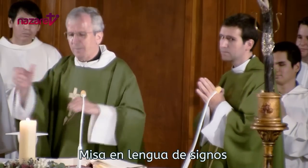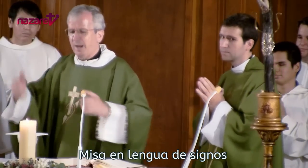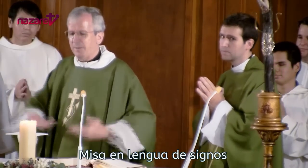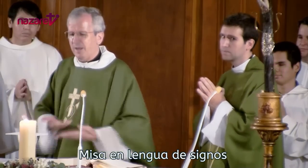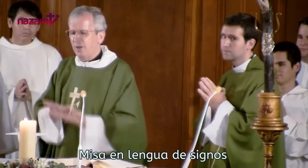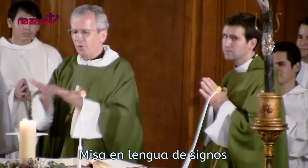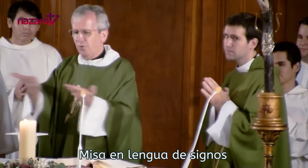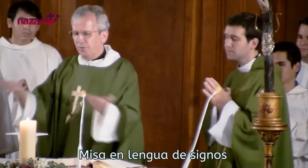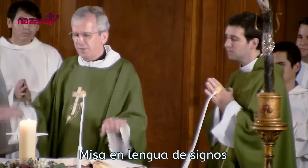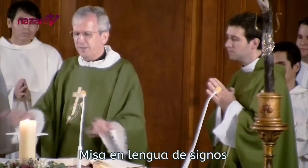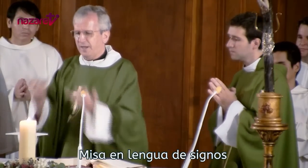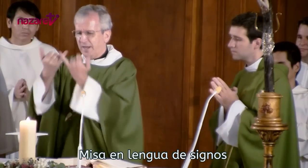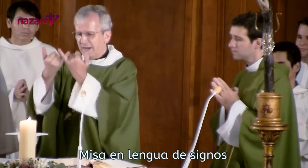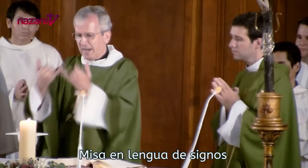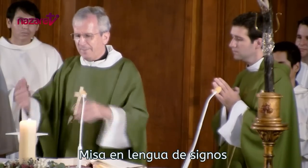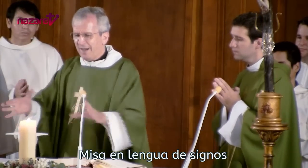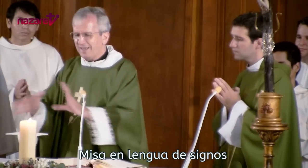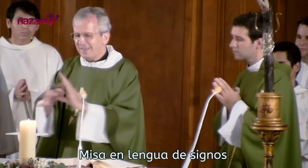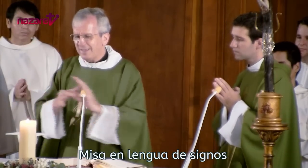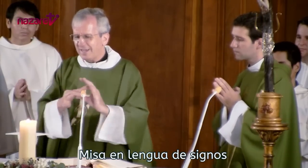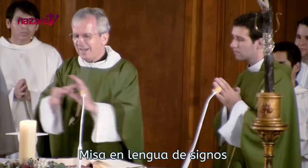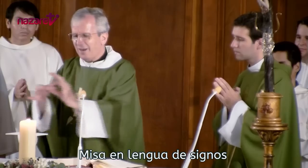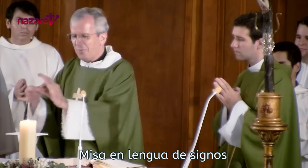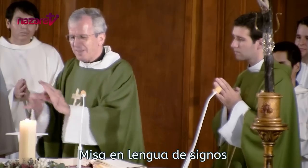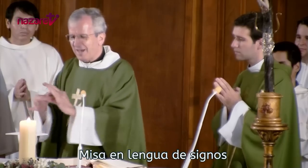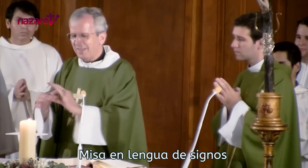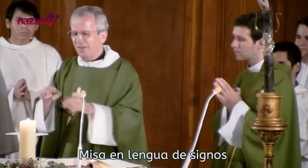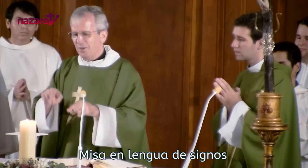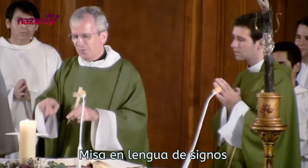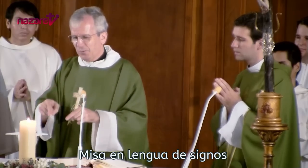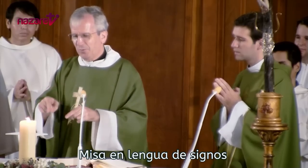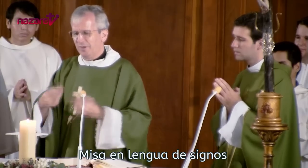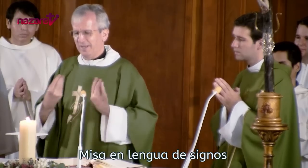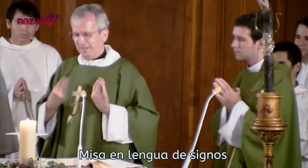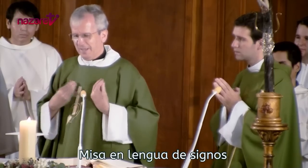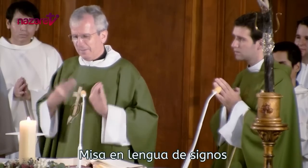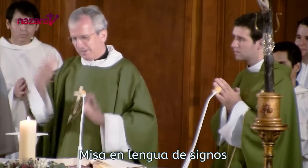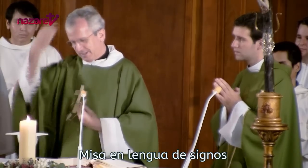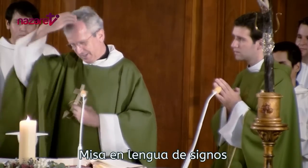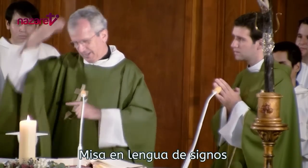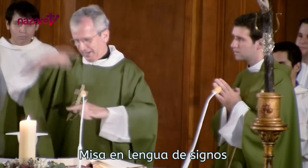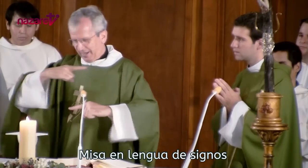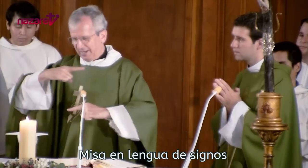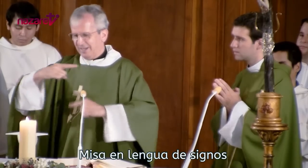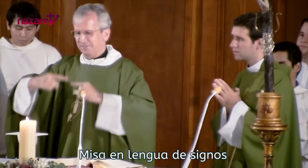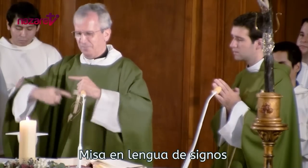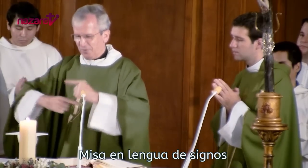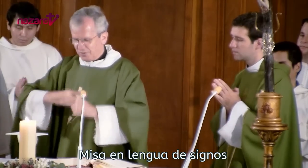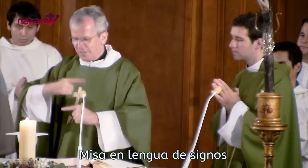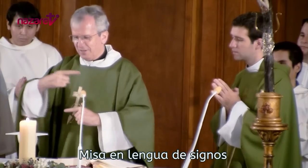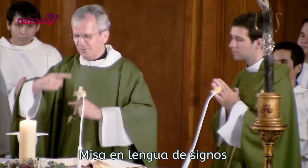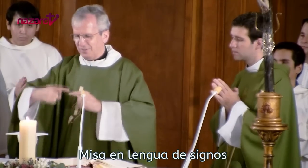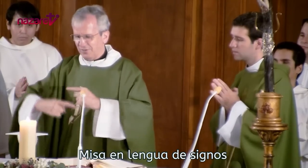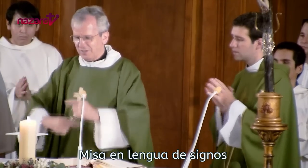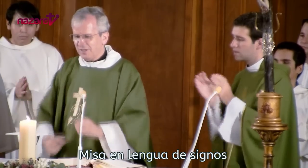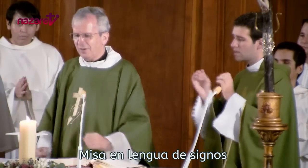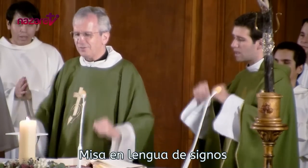palabra, concédele la paz y la unidad. Tú, que vives y reinas por los siglos de los siglos.